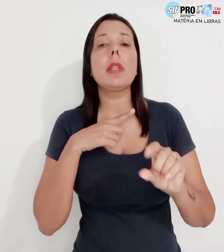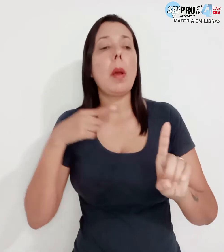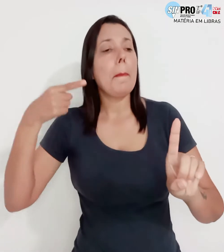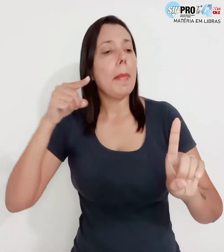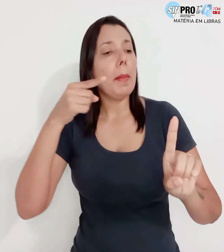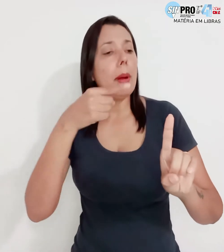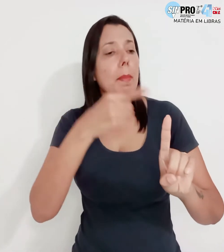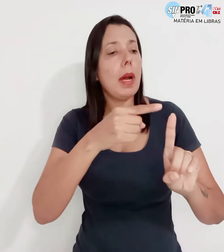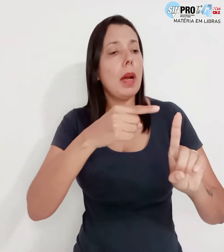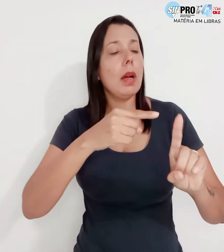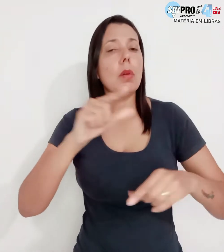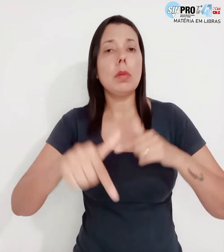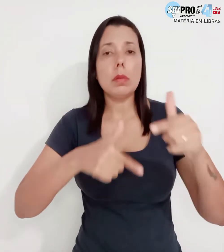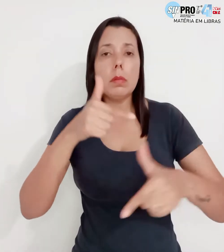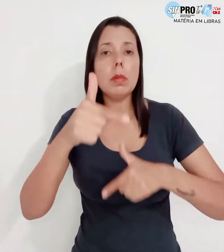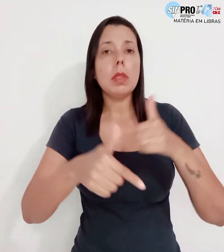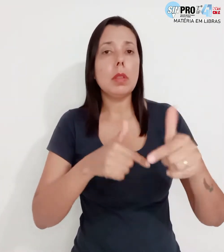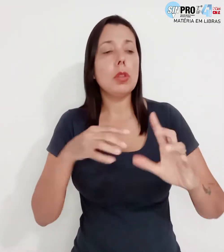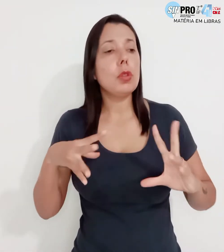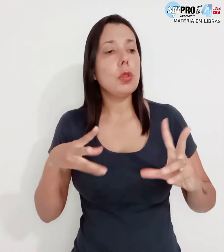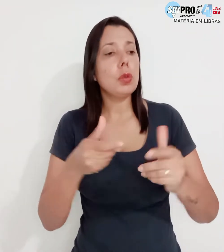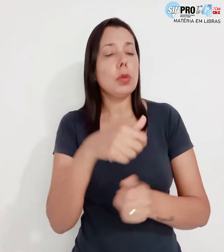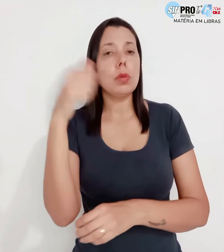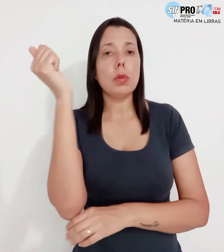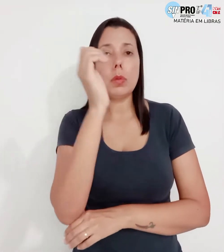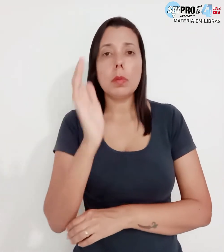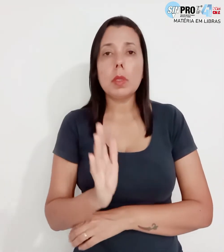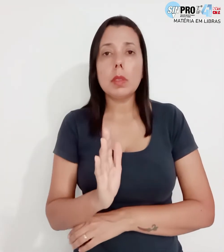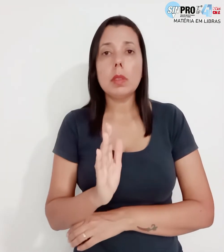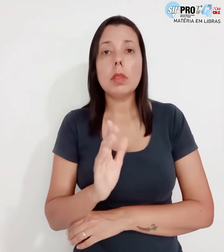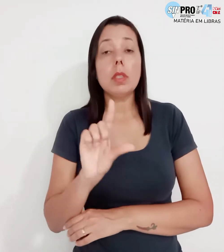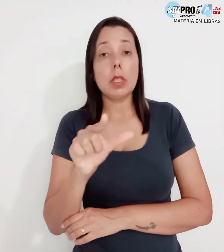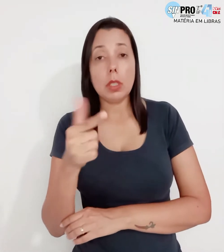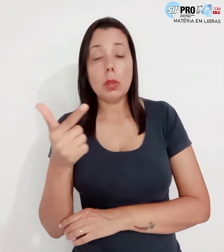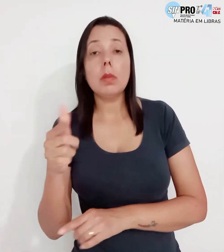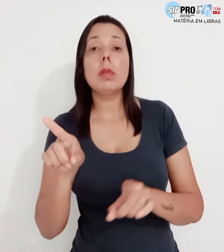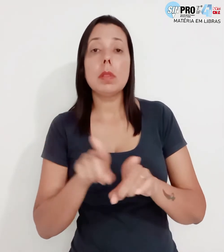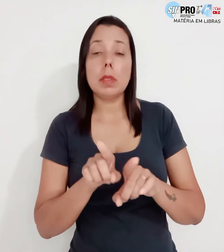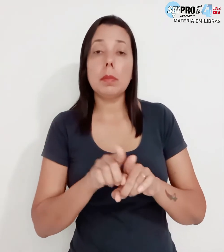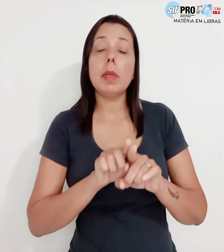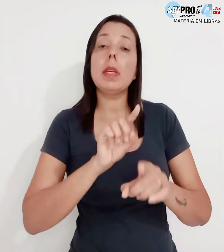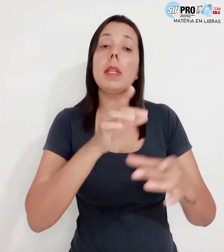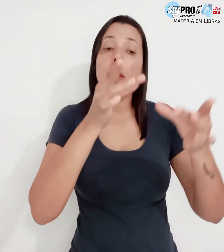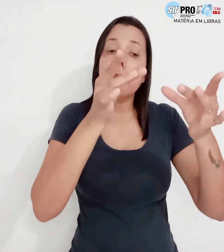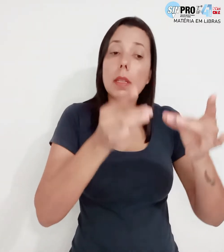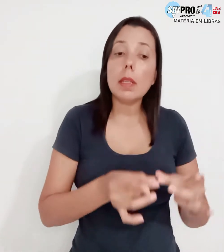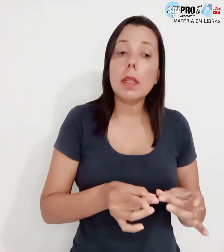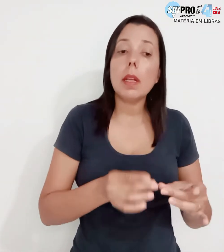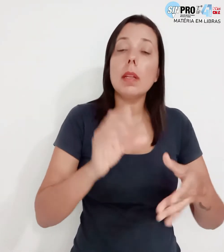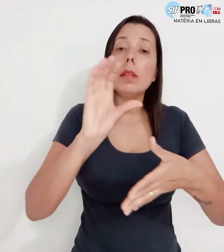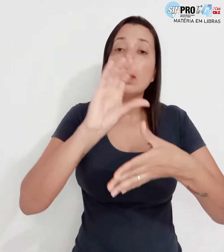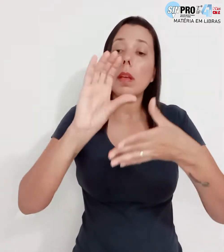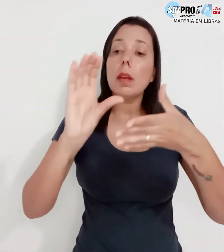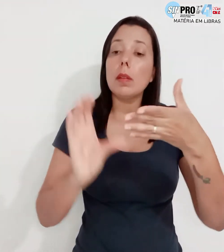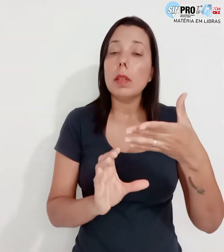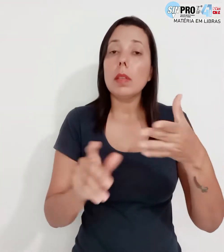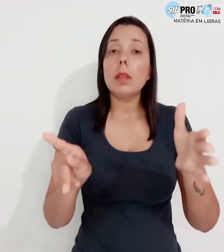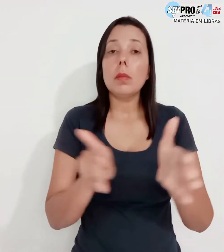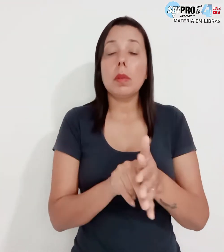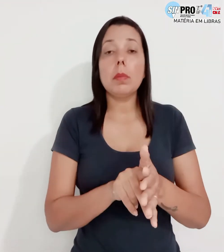atingem a classe trabalhadora de todo o Brasil e outros específicos da categoria no DF.